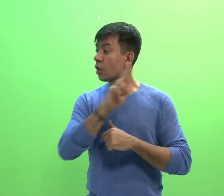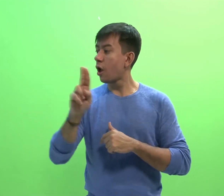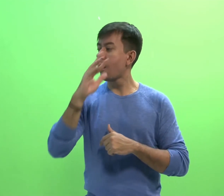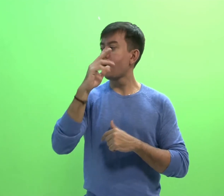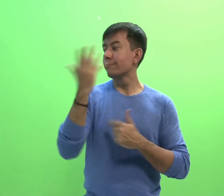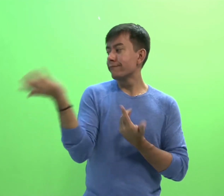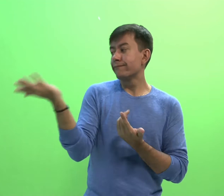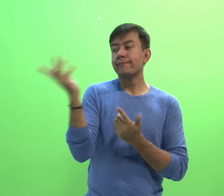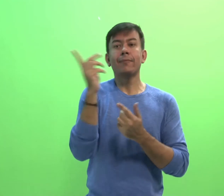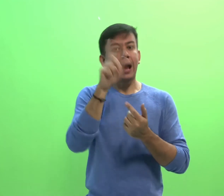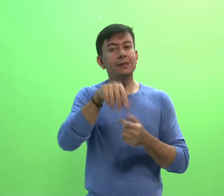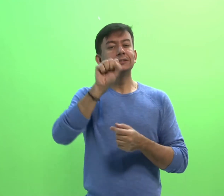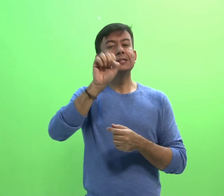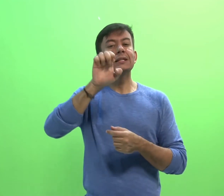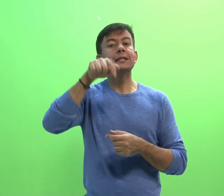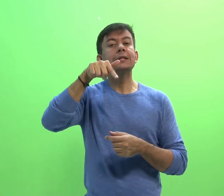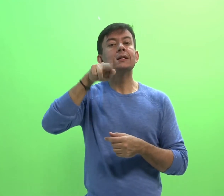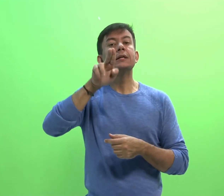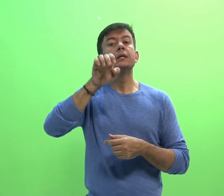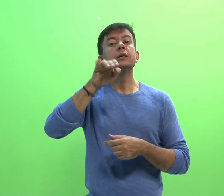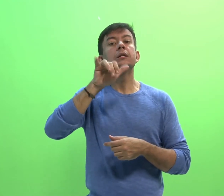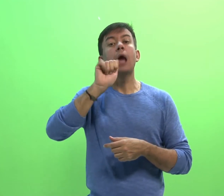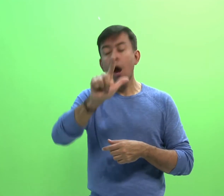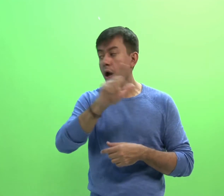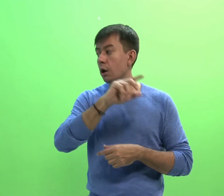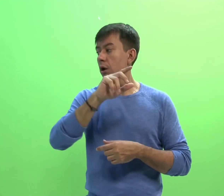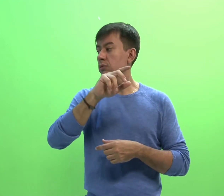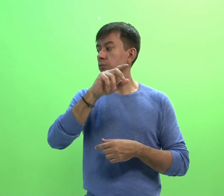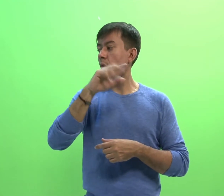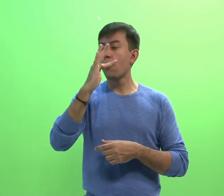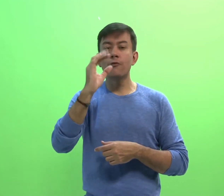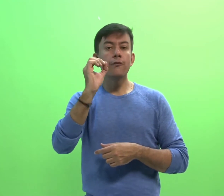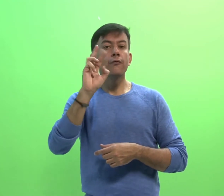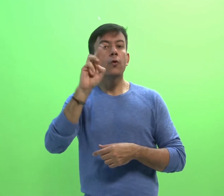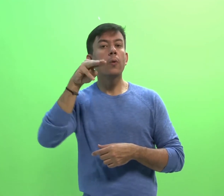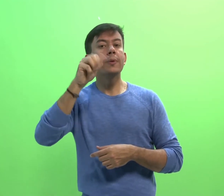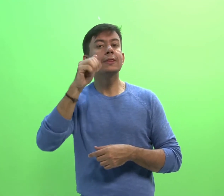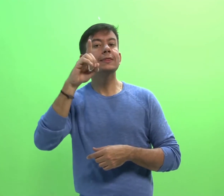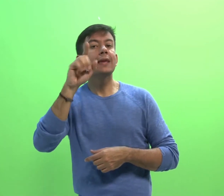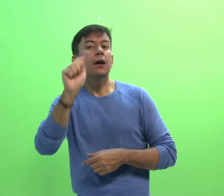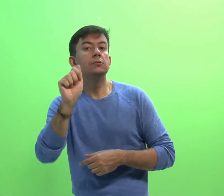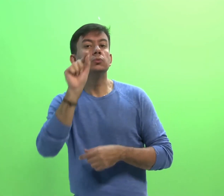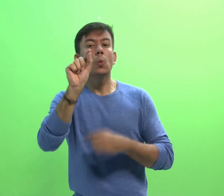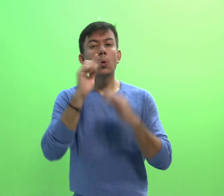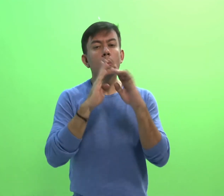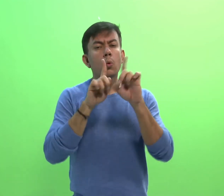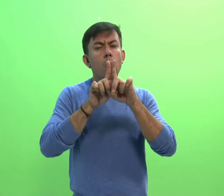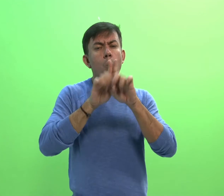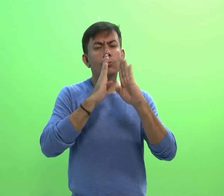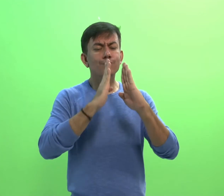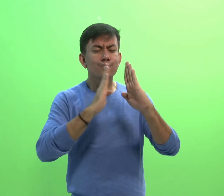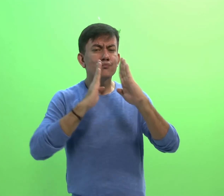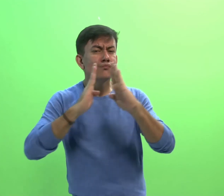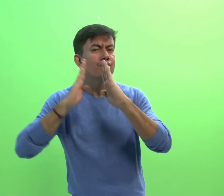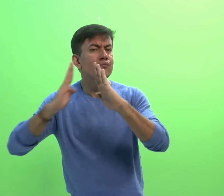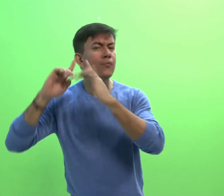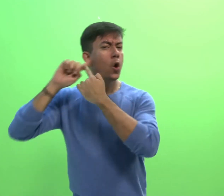Assim, vai ser uma forma sequencial. Como vai ser detalhadamente feito o